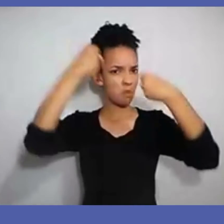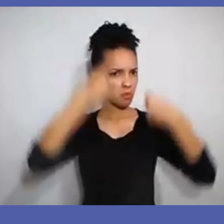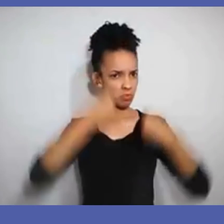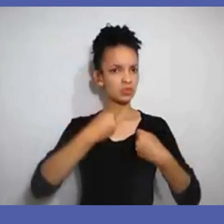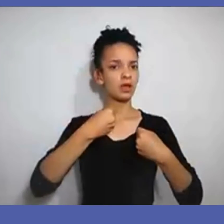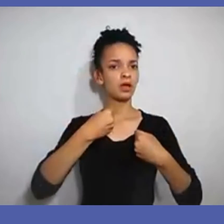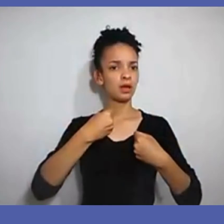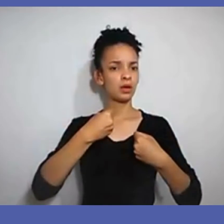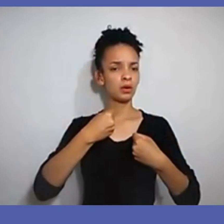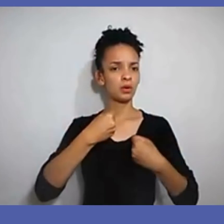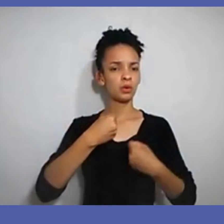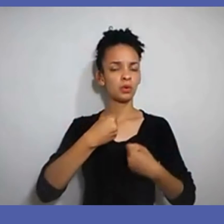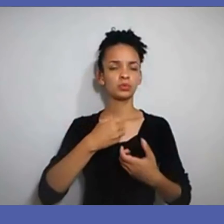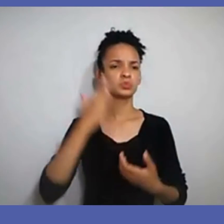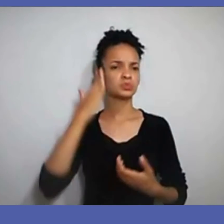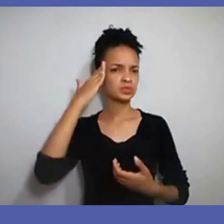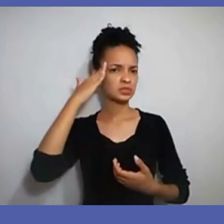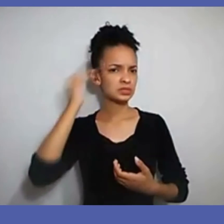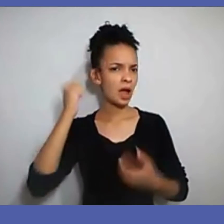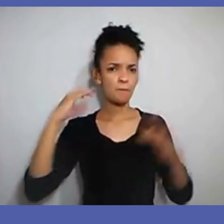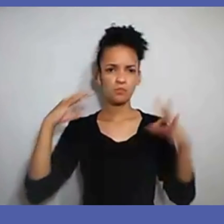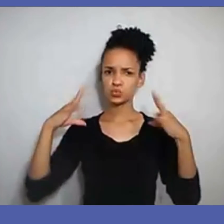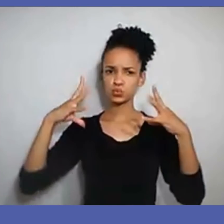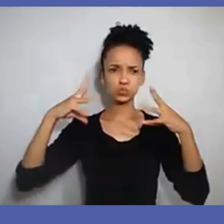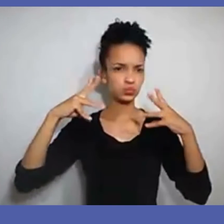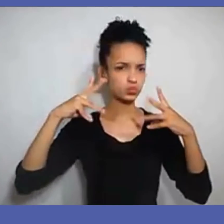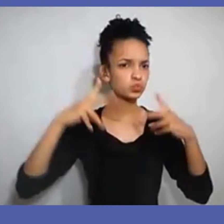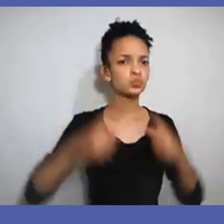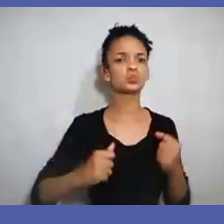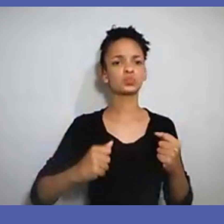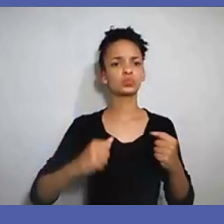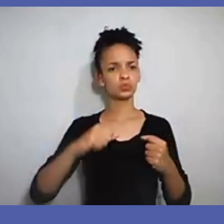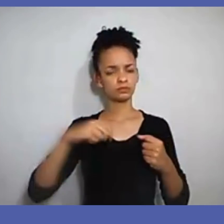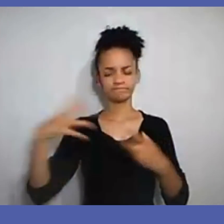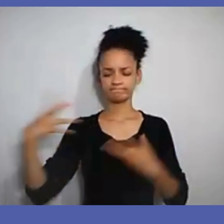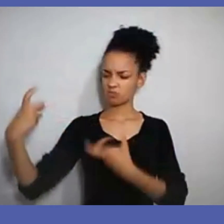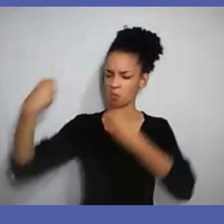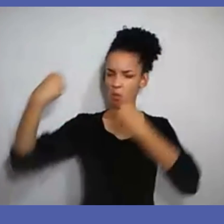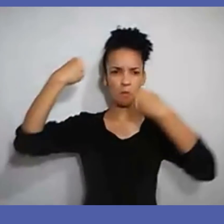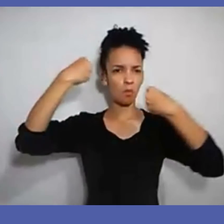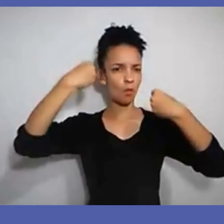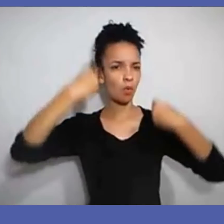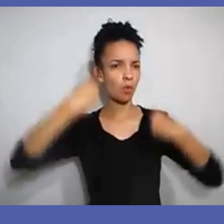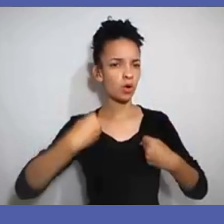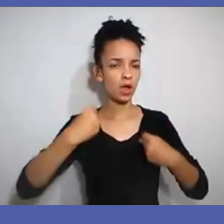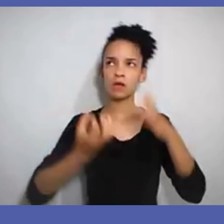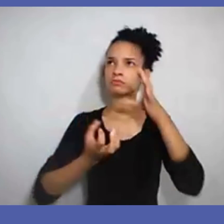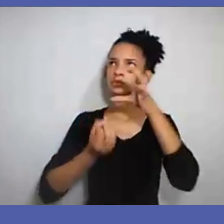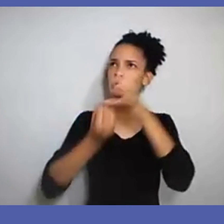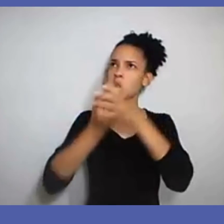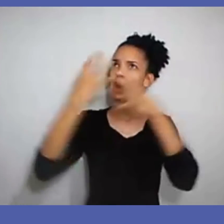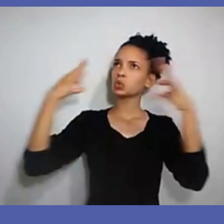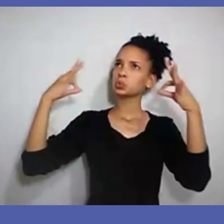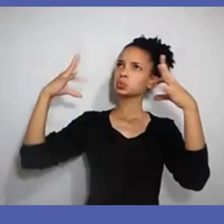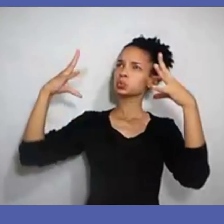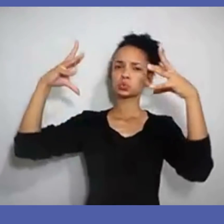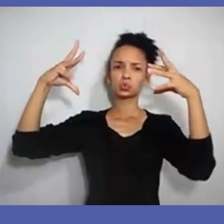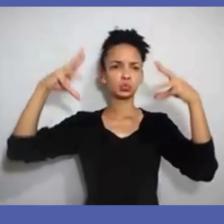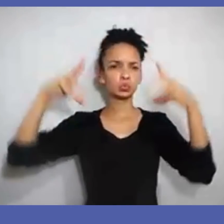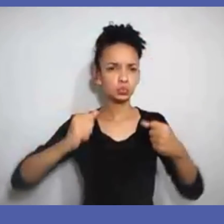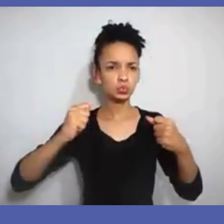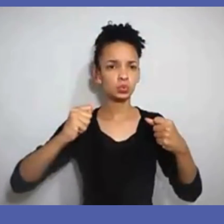Ele é um Deus onipotente, né? Ele é um Deus que criou todas as coisas, e comparando,